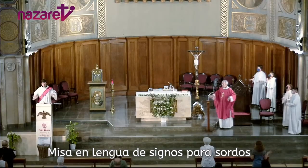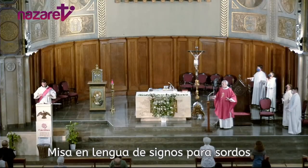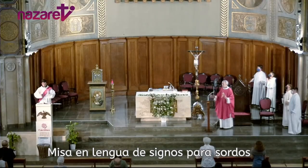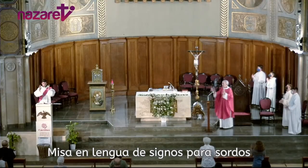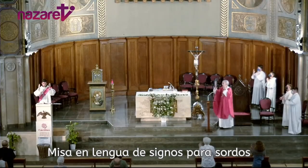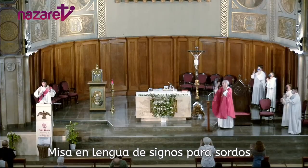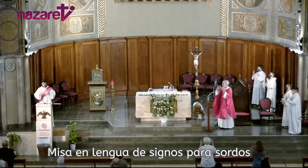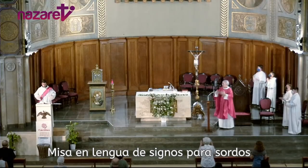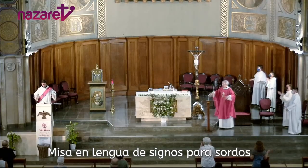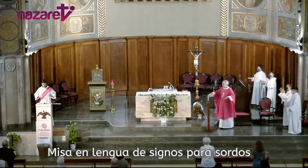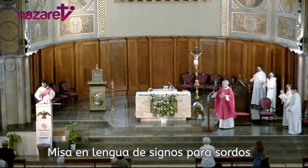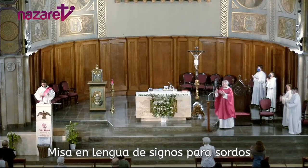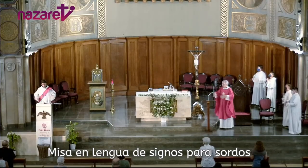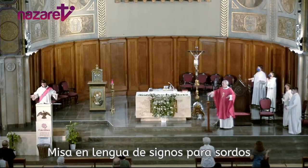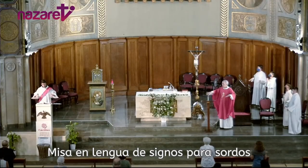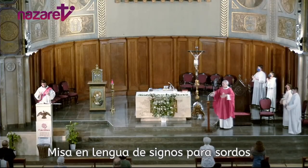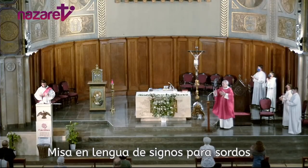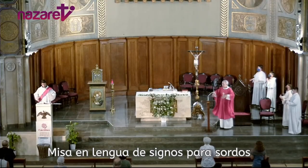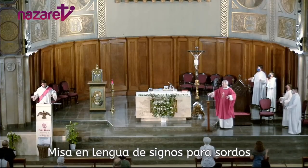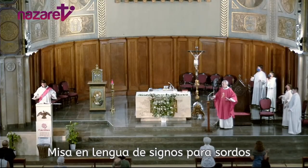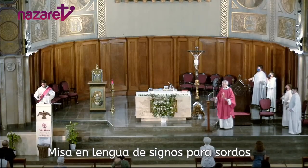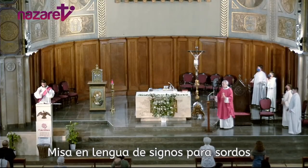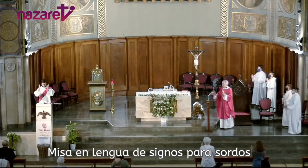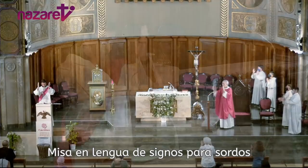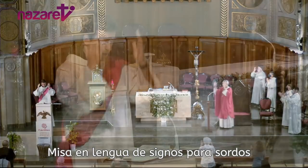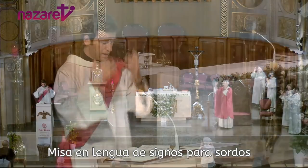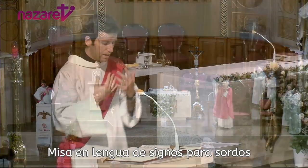aleluya, aleluya, aleluya,